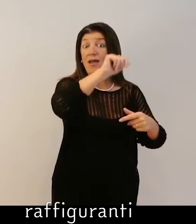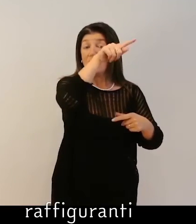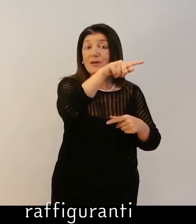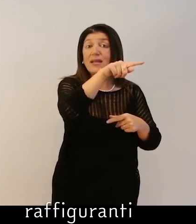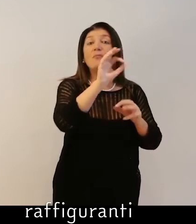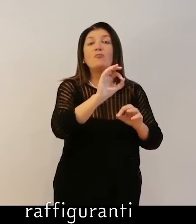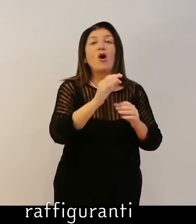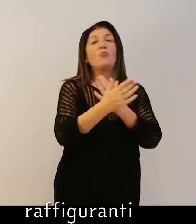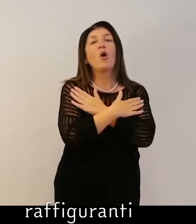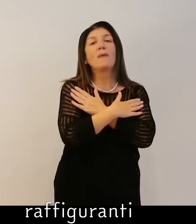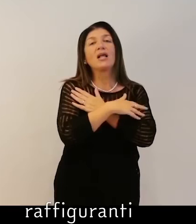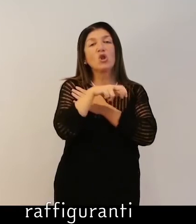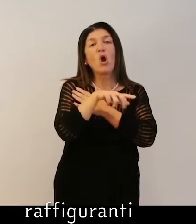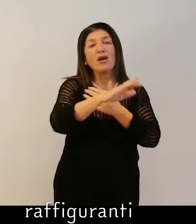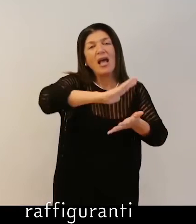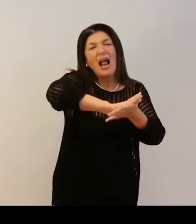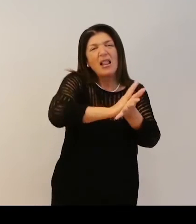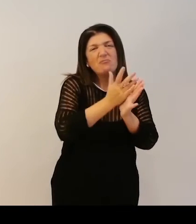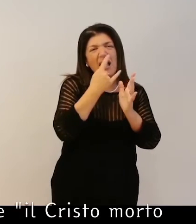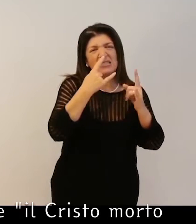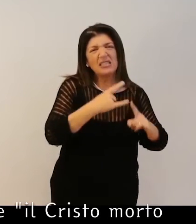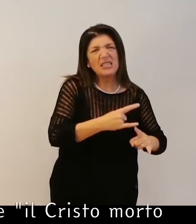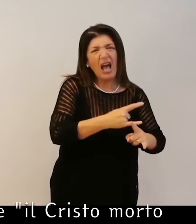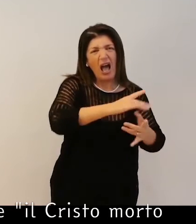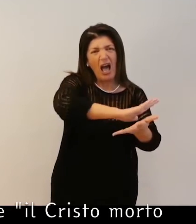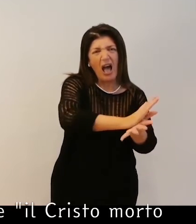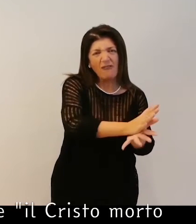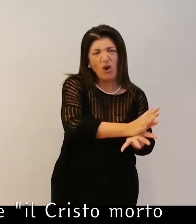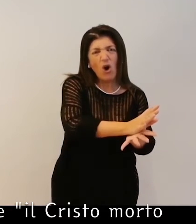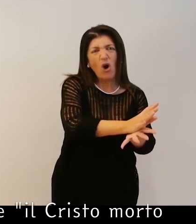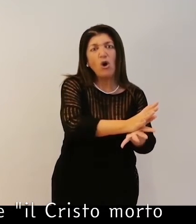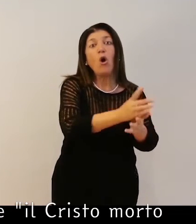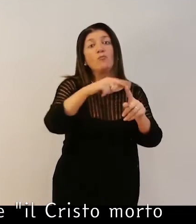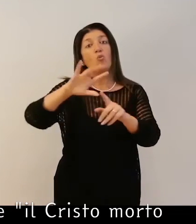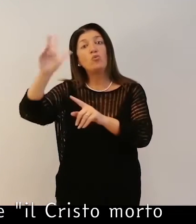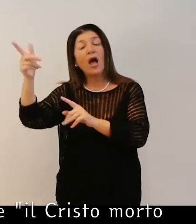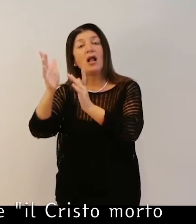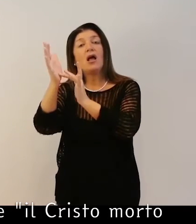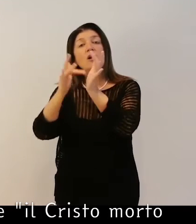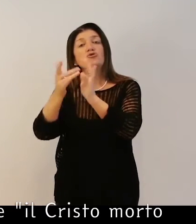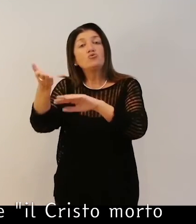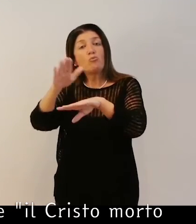con bambino che calpesta il demonio e il Cristo morto sorretto da angeli.